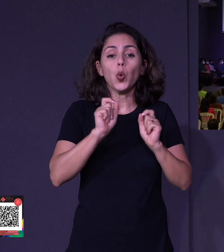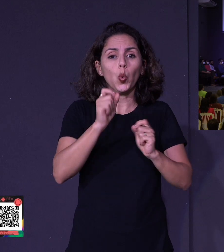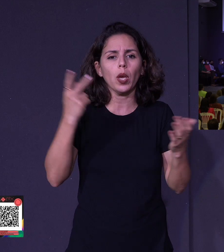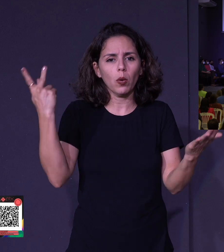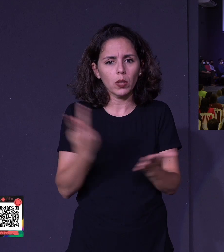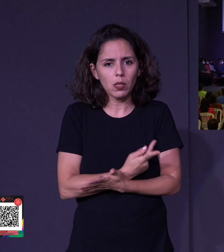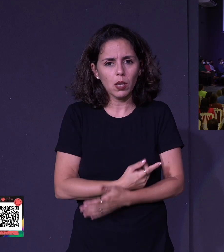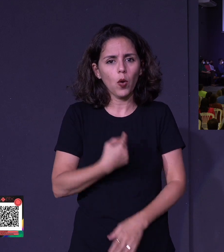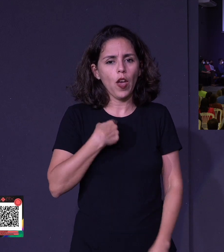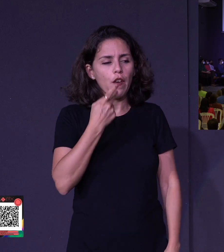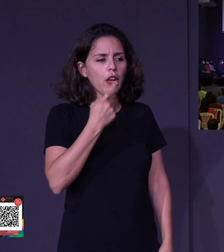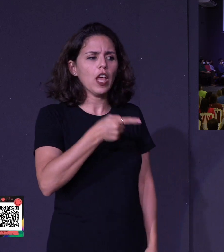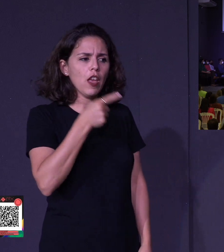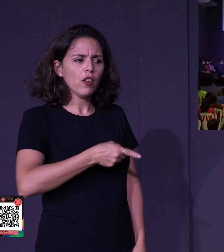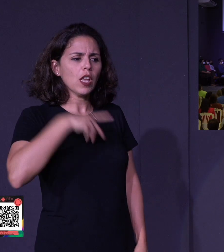no corredor.